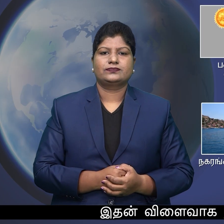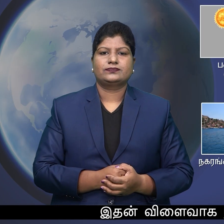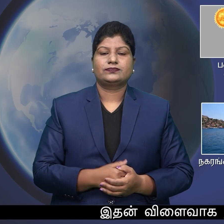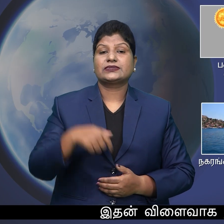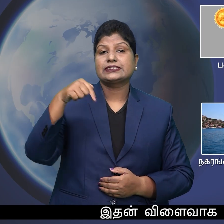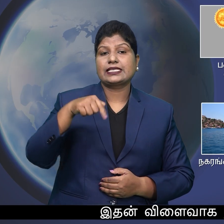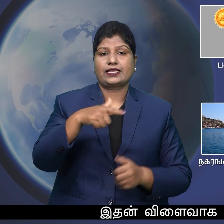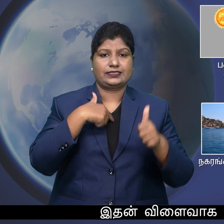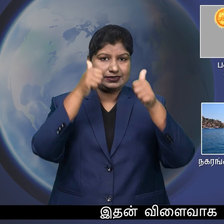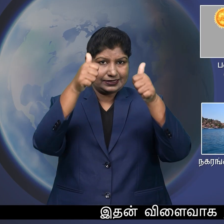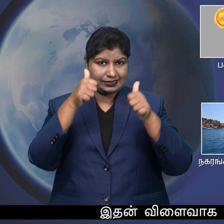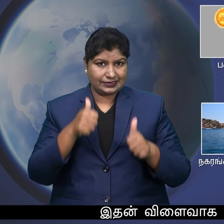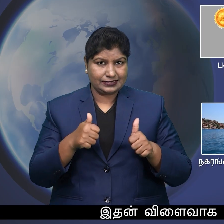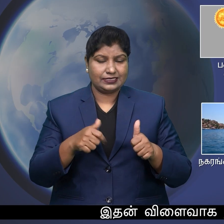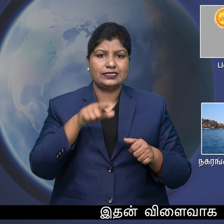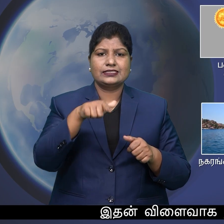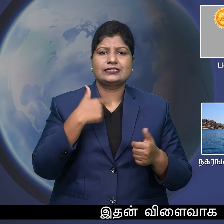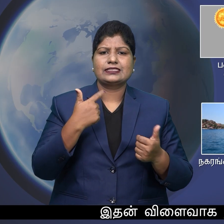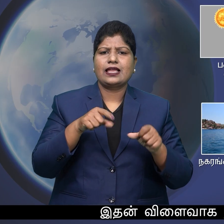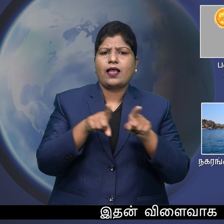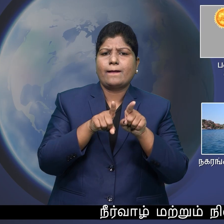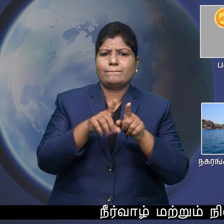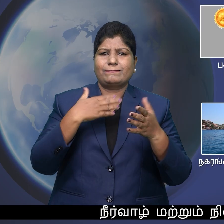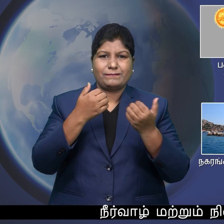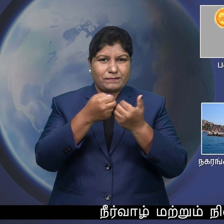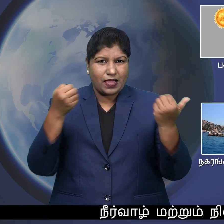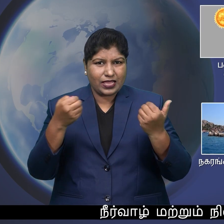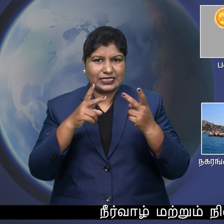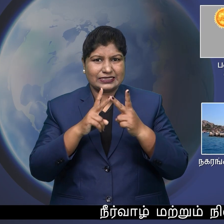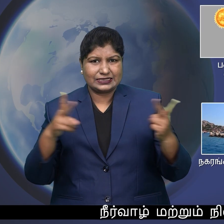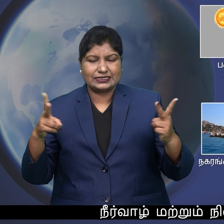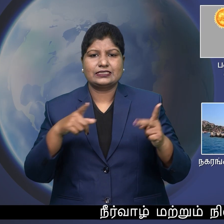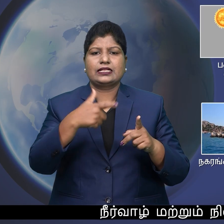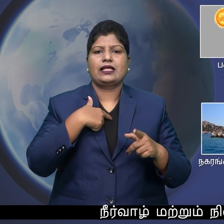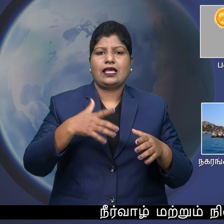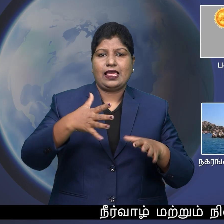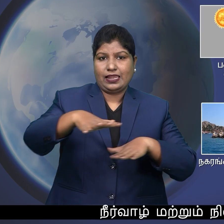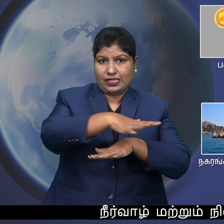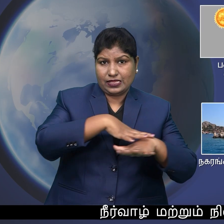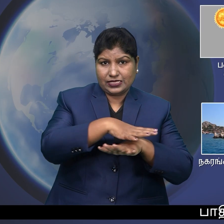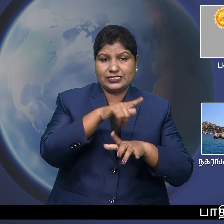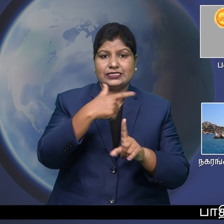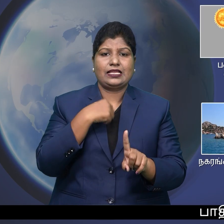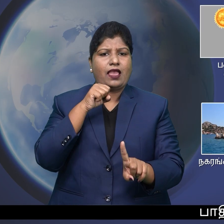இதன் விளைவாக நிலங்கள் நீரில் மூழ்கி நீர்வாழ் மற்றும் நிலவாழ்வு இரண்டையும் பாதிக்கிறது.